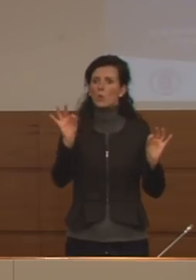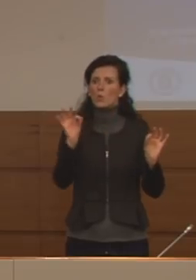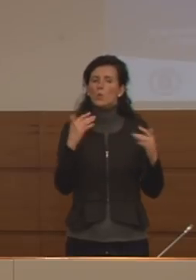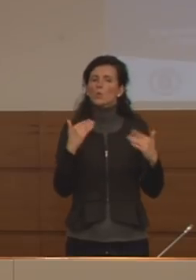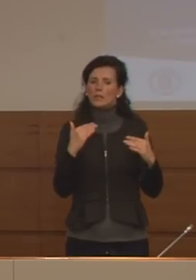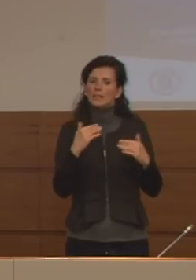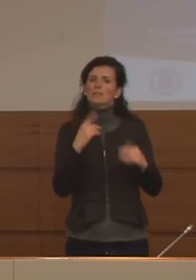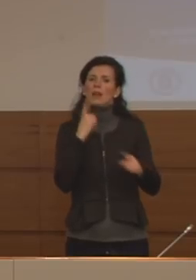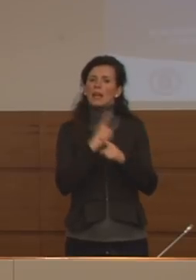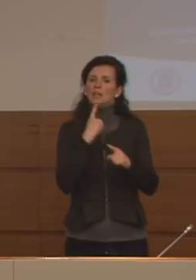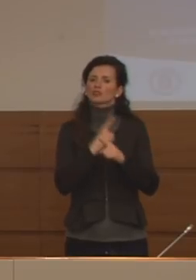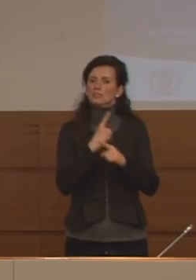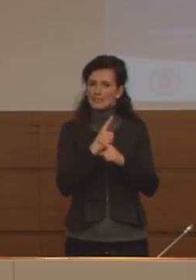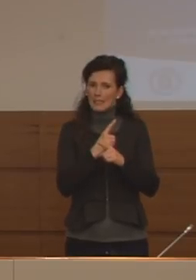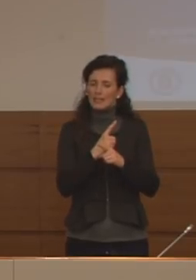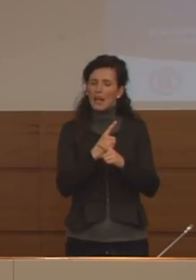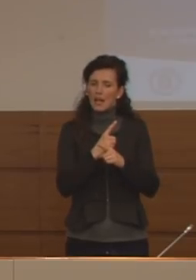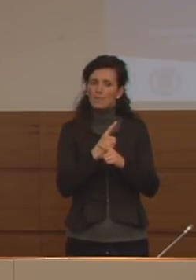operatori sanitari